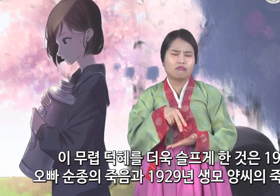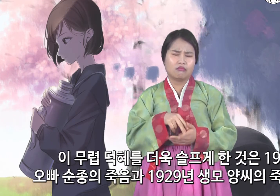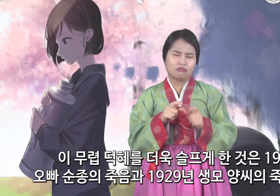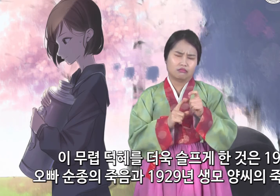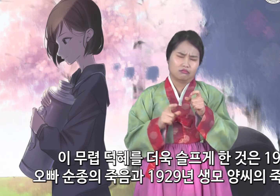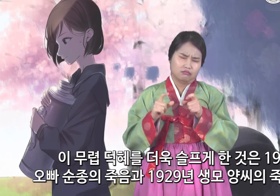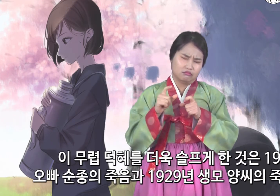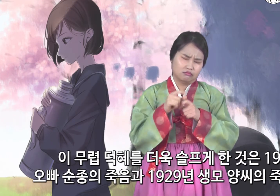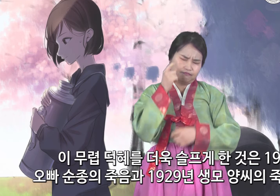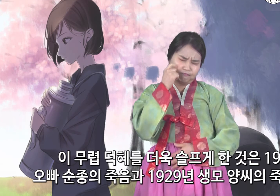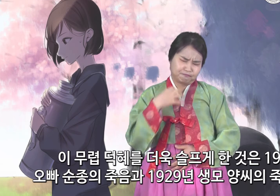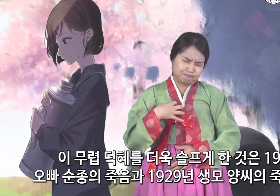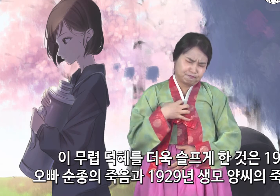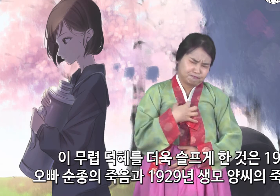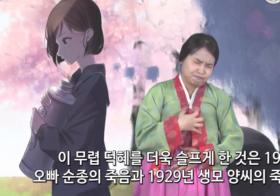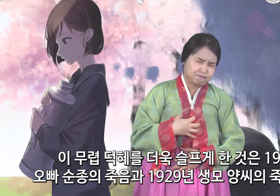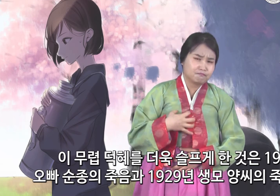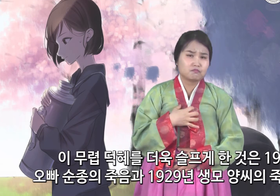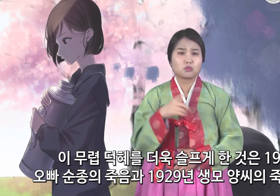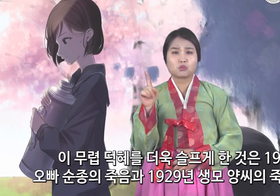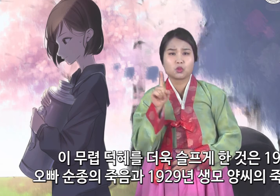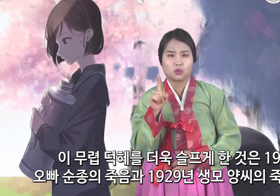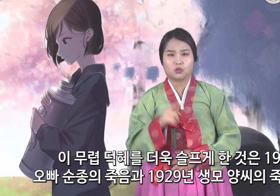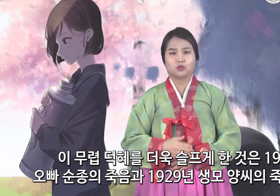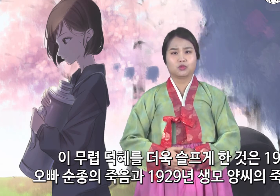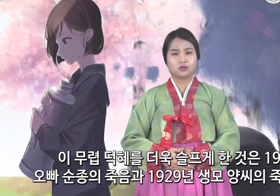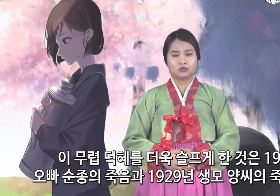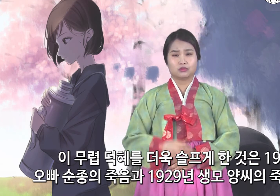이 무렵 덕혜를 더욱 슬프게 한 것은